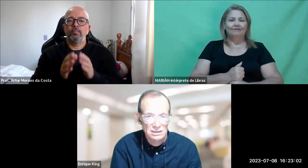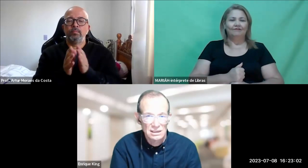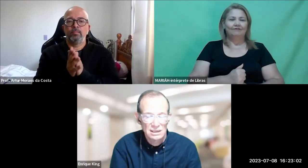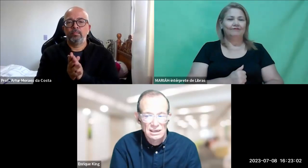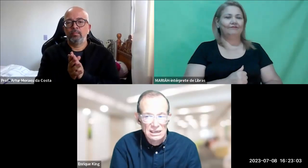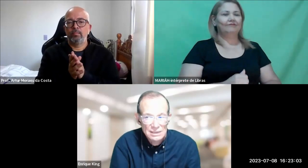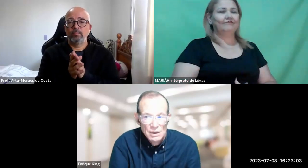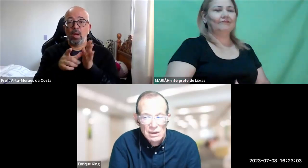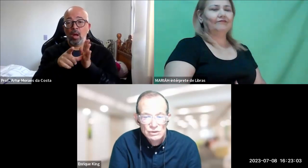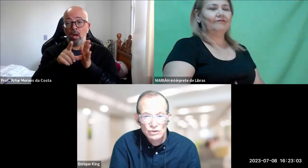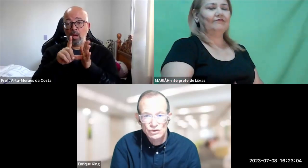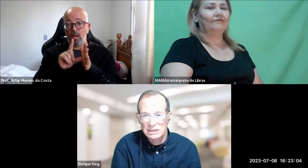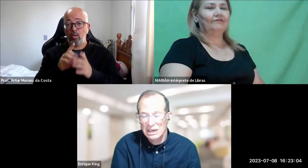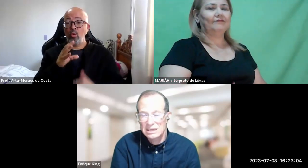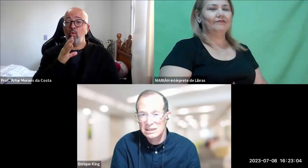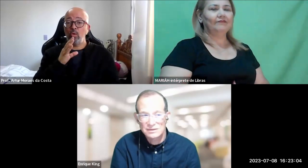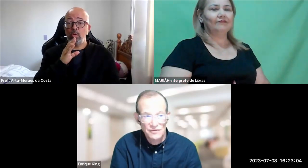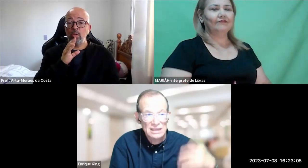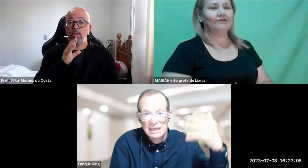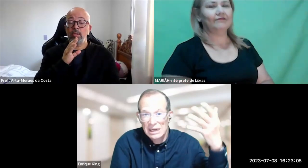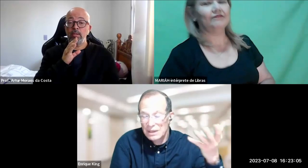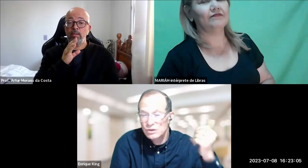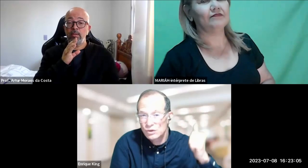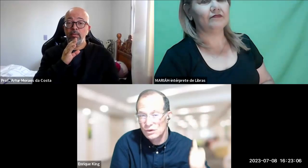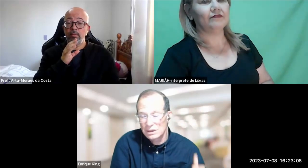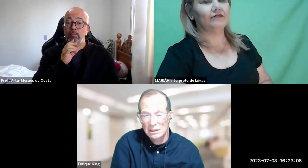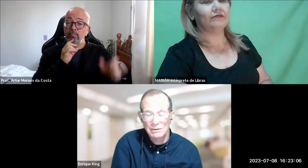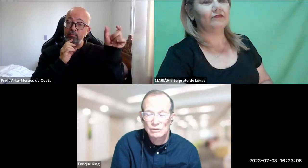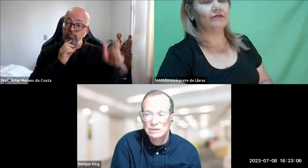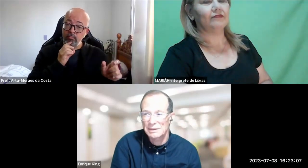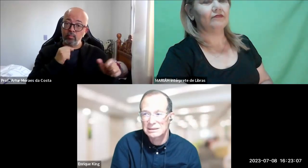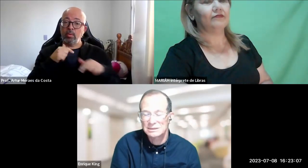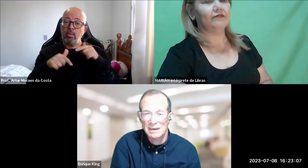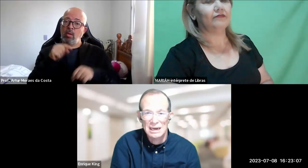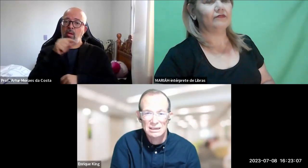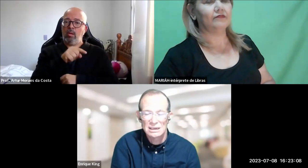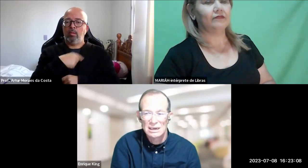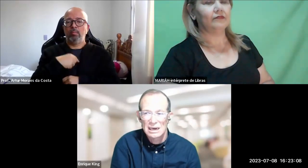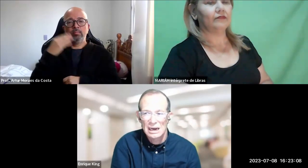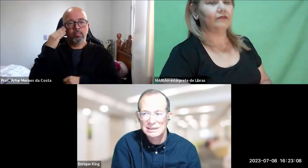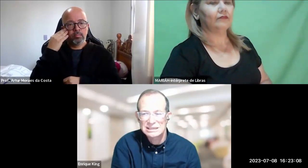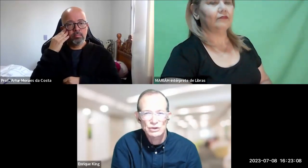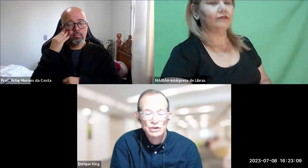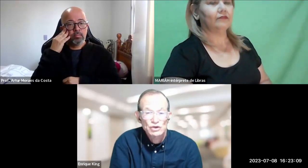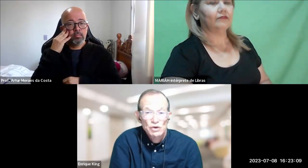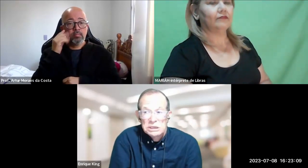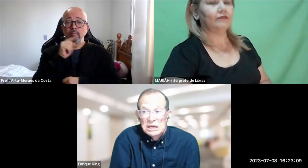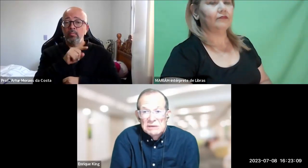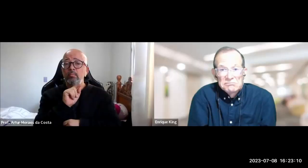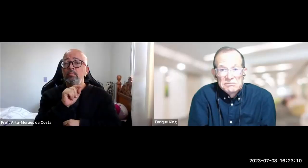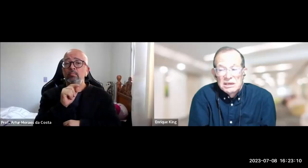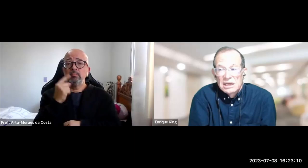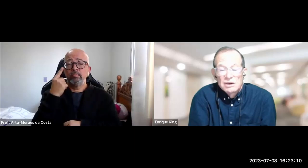antes que sepa cuáles son sus intereses frente al evento en el que vamos a participar a veces eso se nos